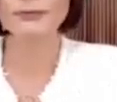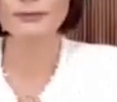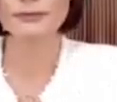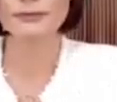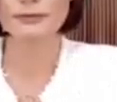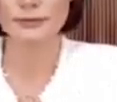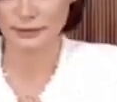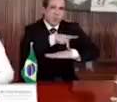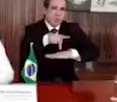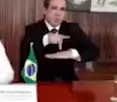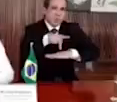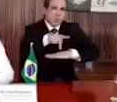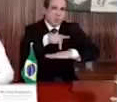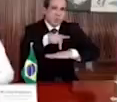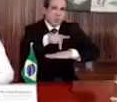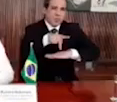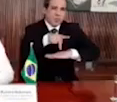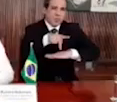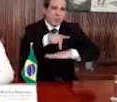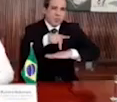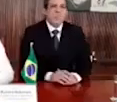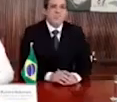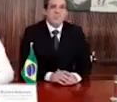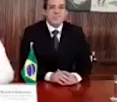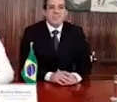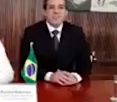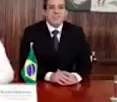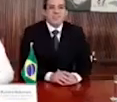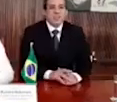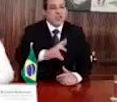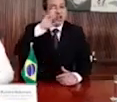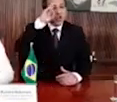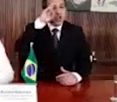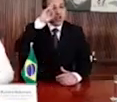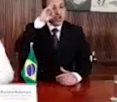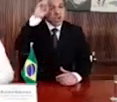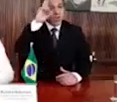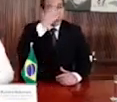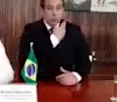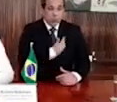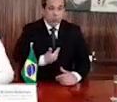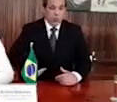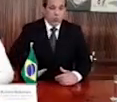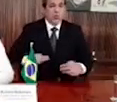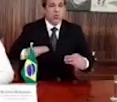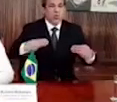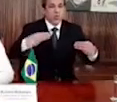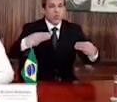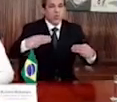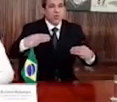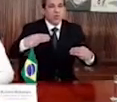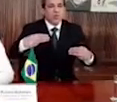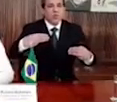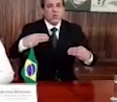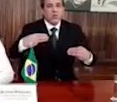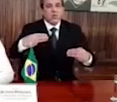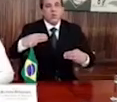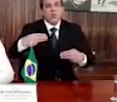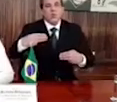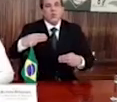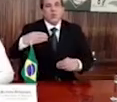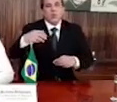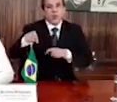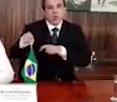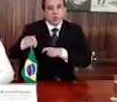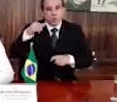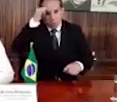Agricultura y Ganadería de Ecuador. Chefe de gabinete do ministro de Agricultura e Pecuária de Honduras. Jefe de los